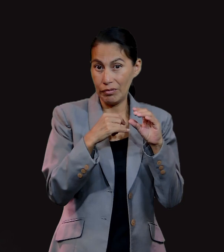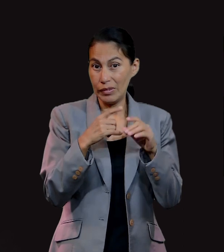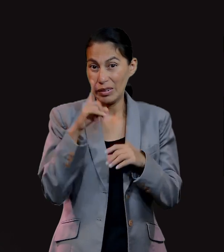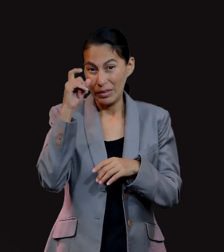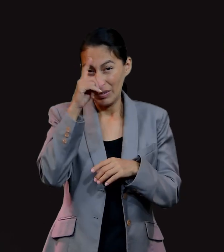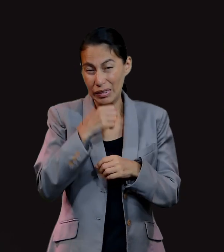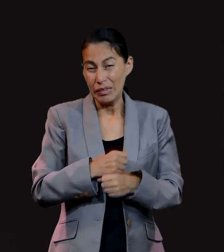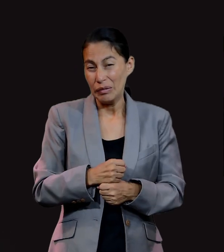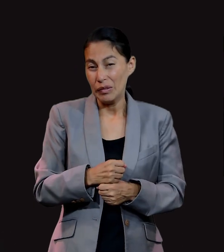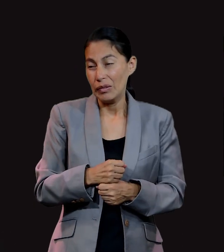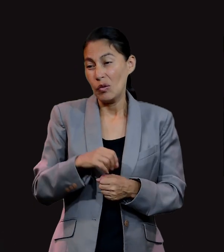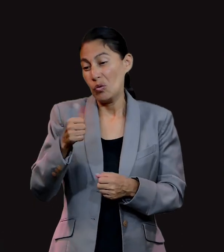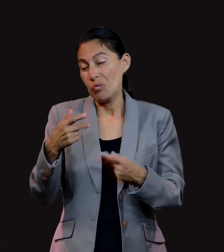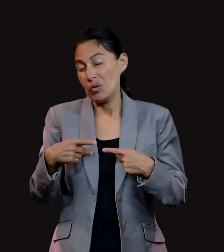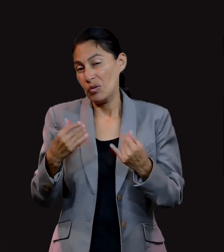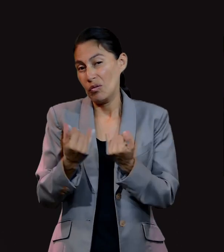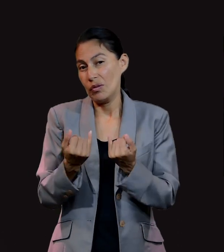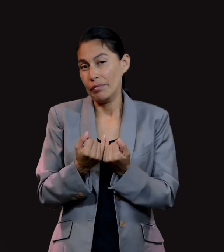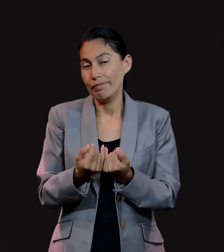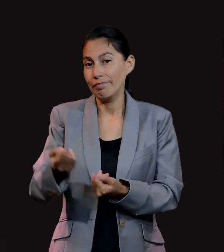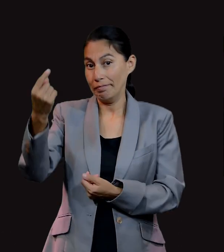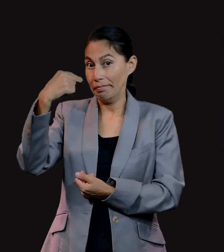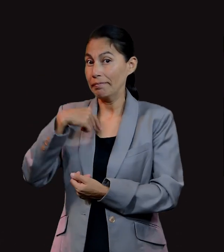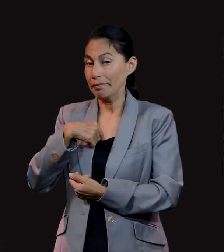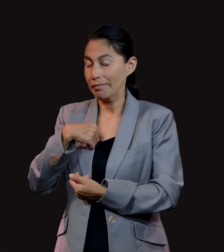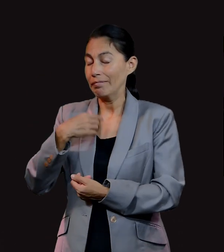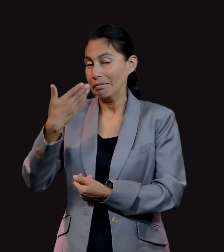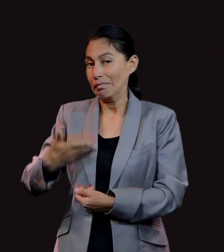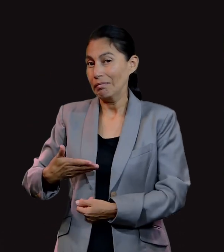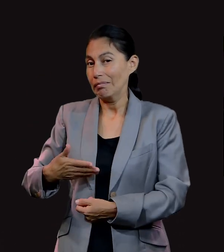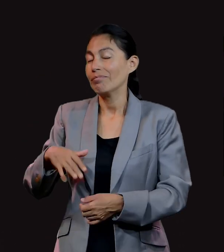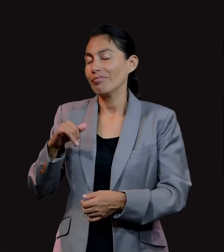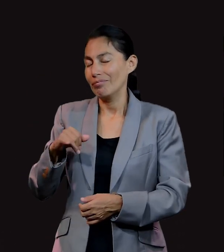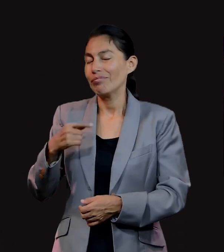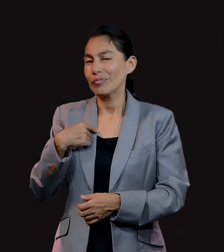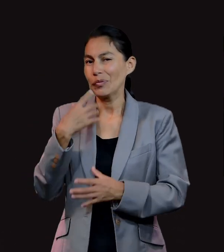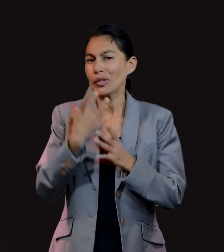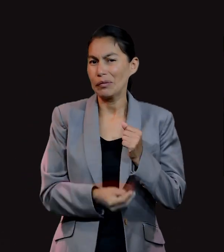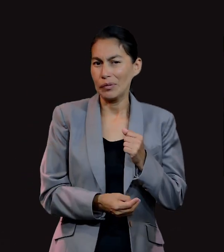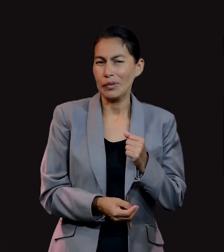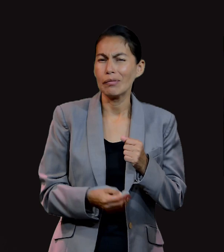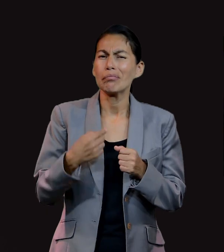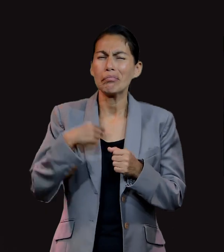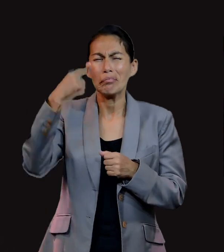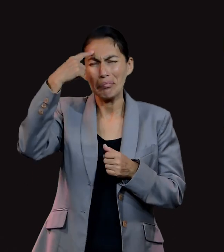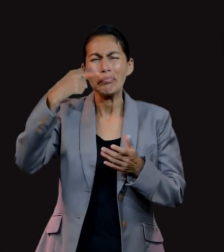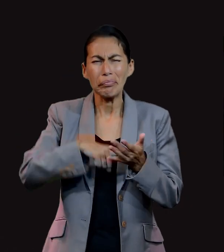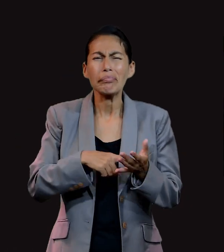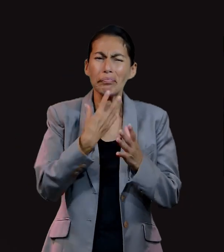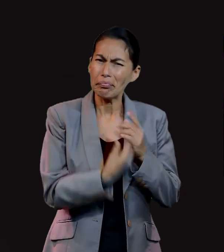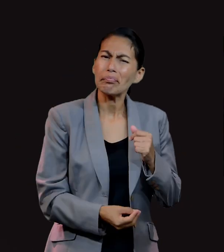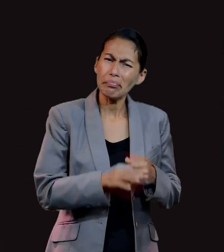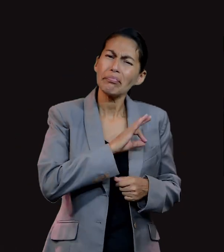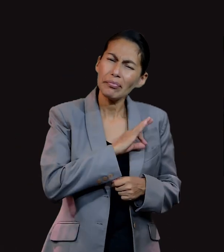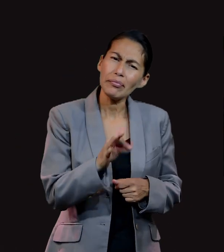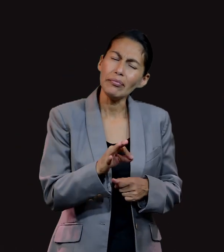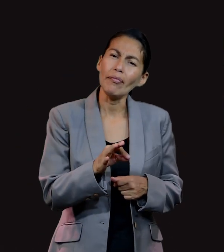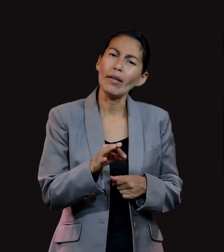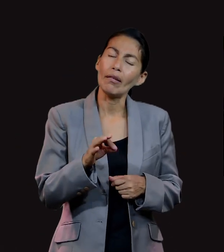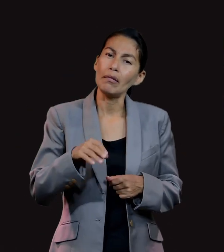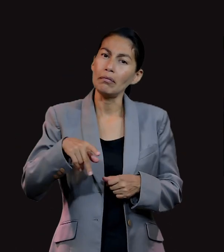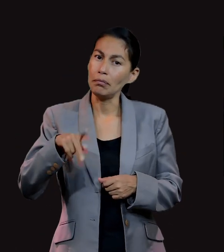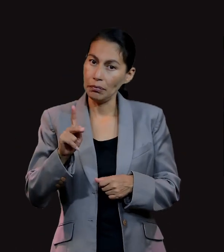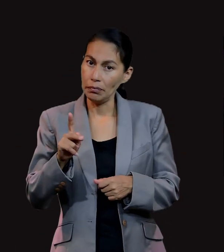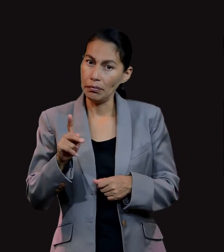La consecuencia De igual manera Su servidor Yo anduve huyendo Yo creí que podía escapar Pero Realmente